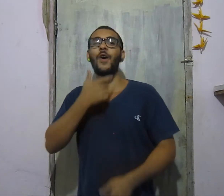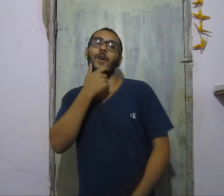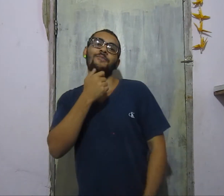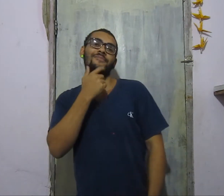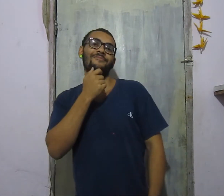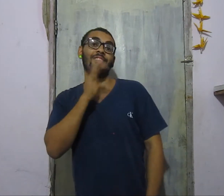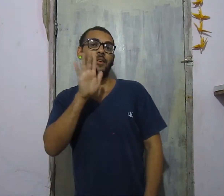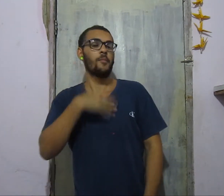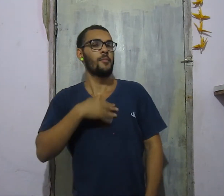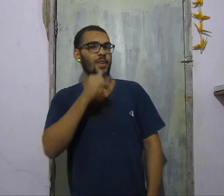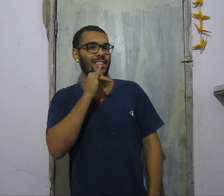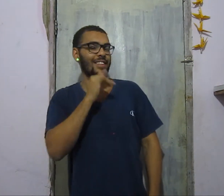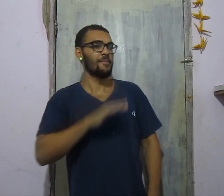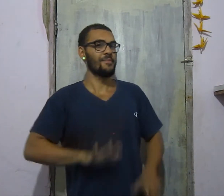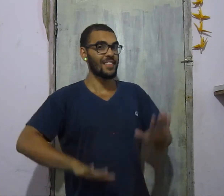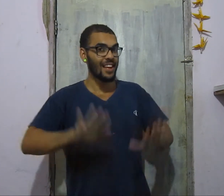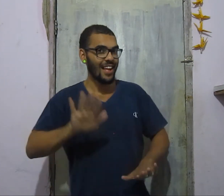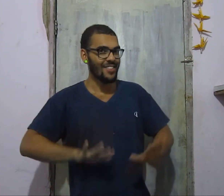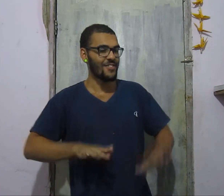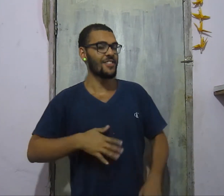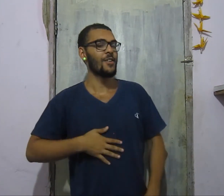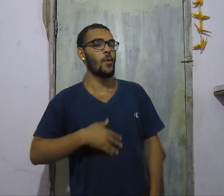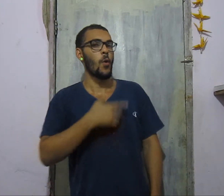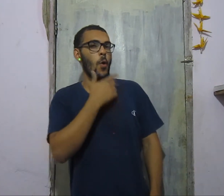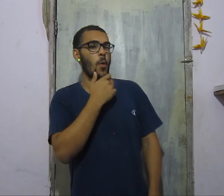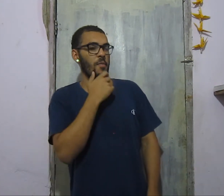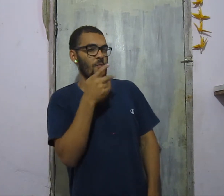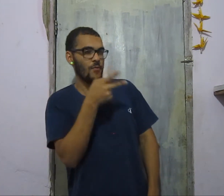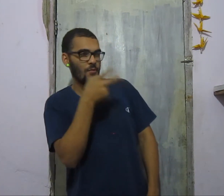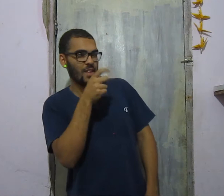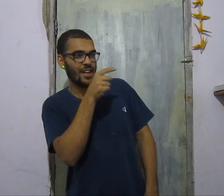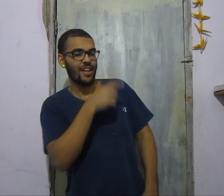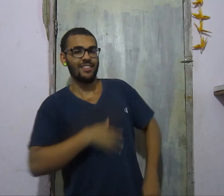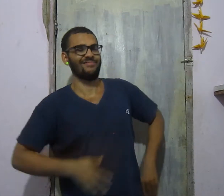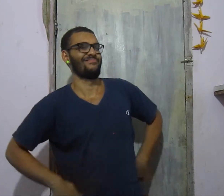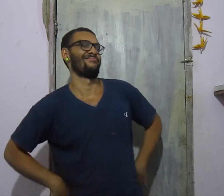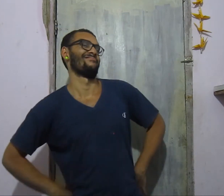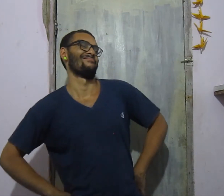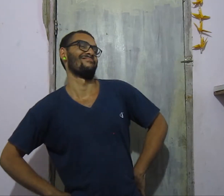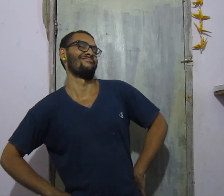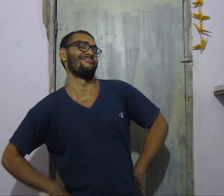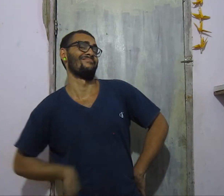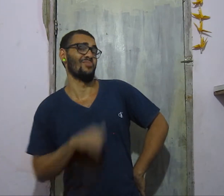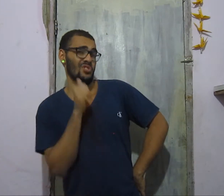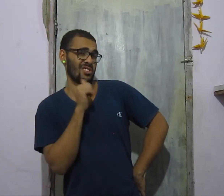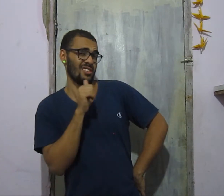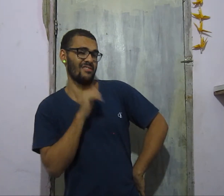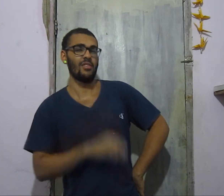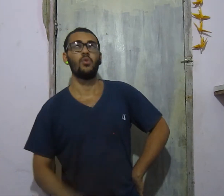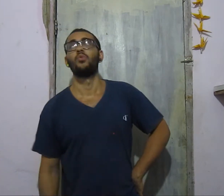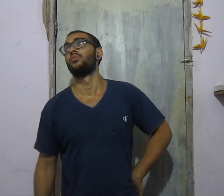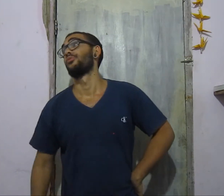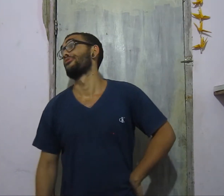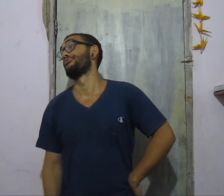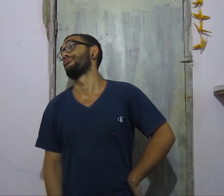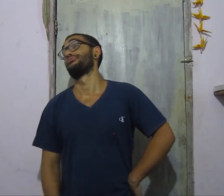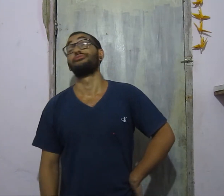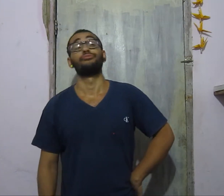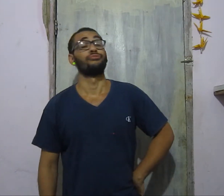ou mulheres? Homens. Então, às vezes os homens veem ela e falam, é só uma mulher. E aí eles